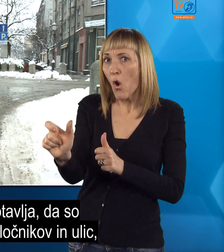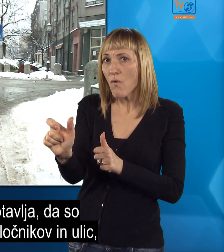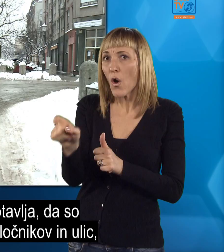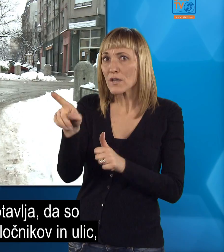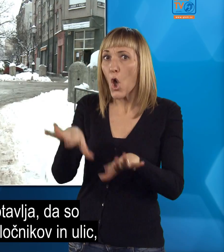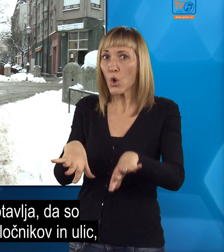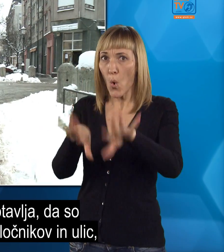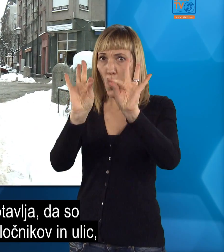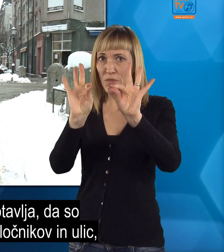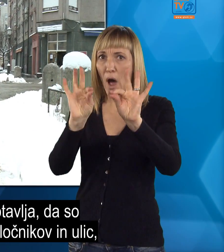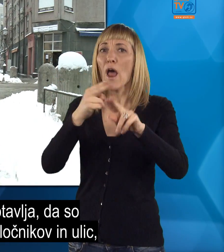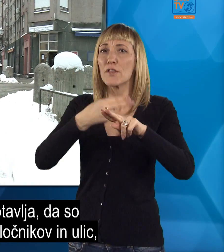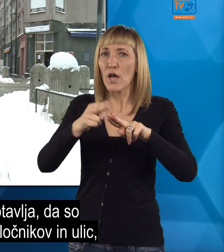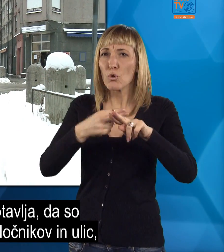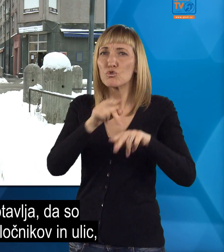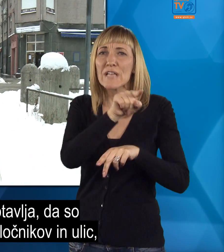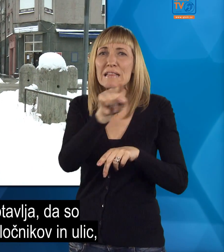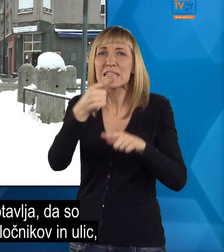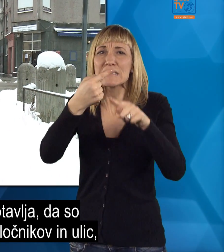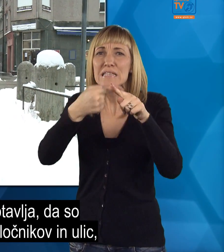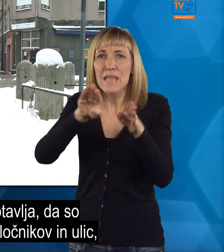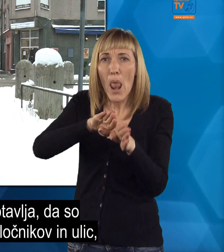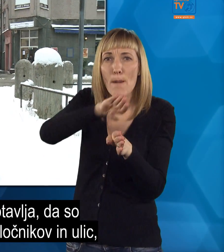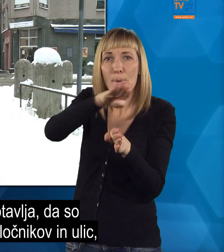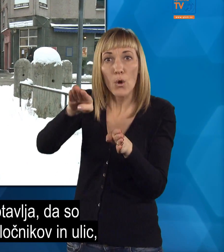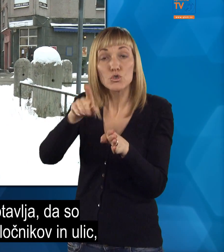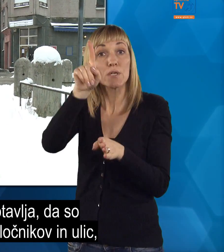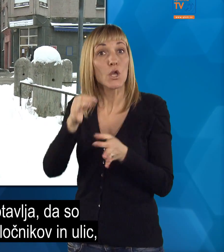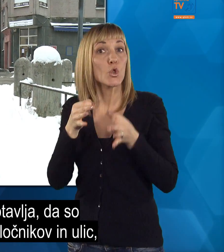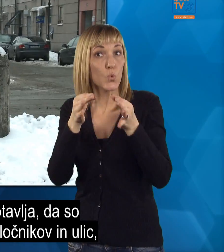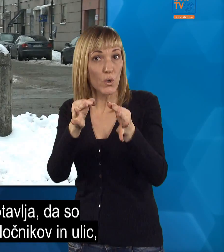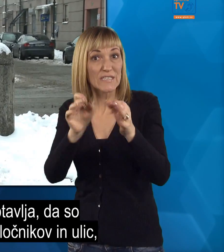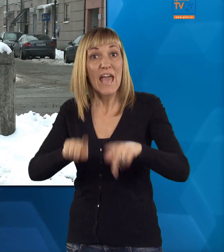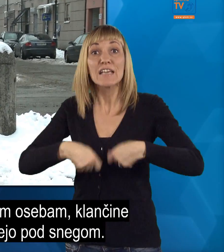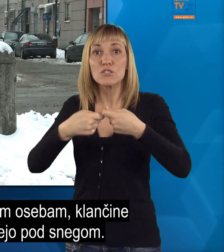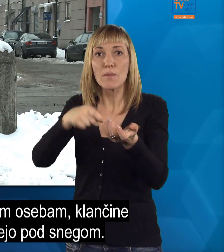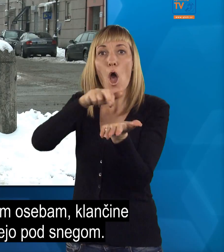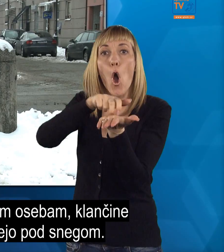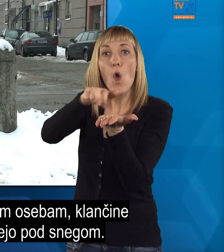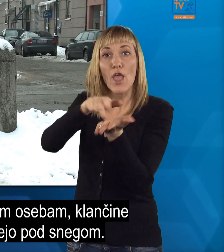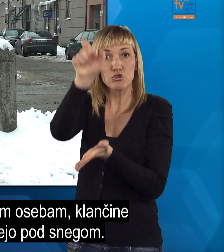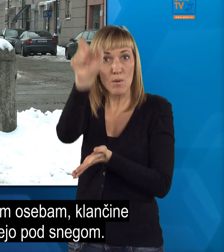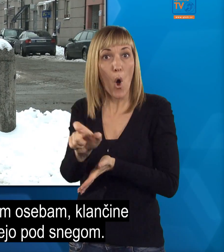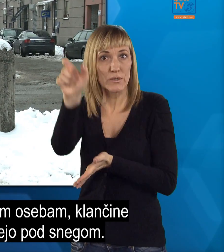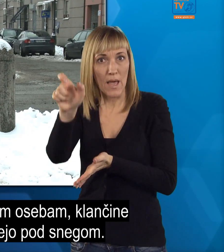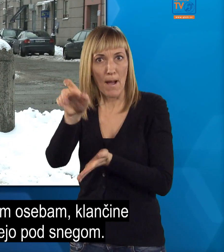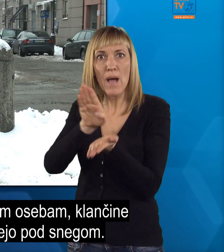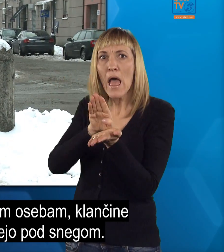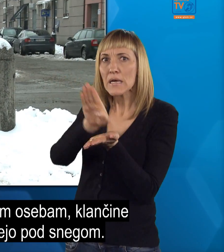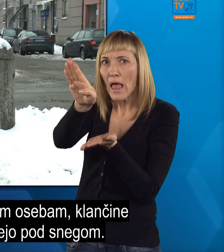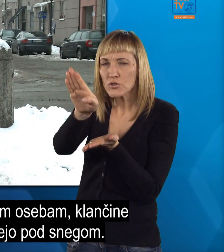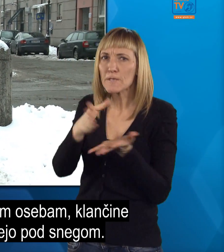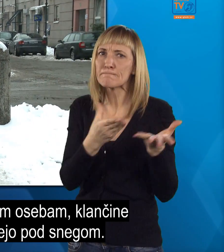Sogovornik ugotavlja, da so očiščeni tisti deli pločnikov in ulic, ki so namenjeni hodečim osebam, klančine pa